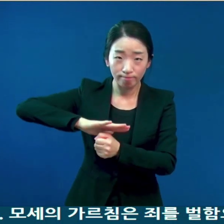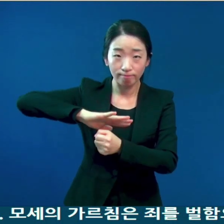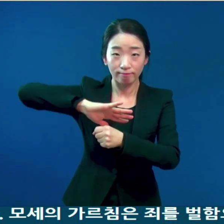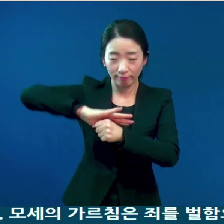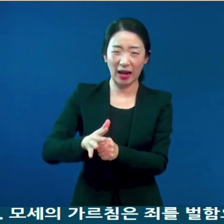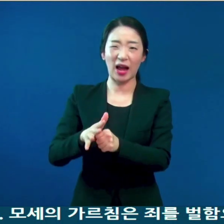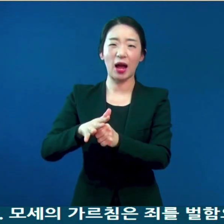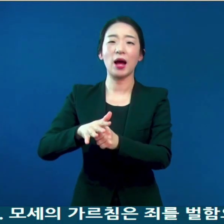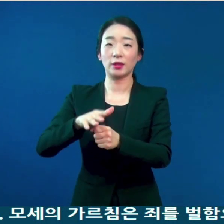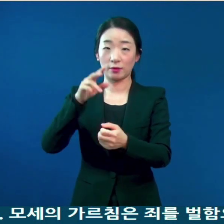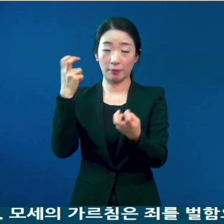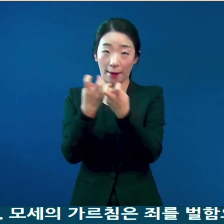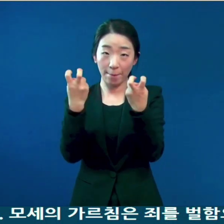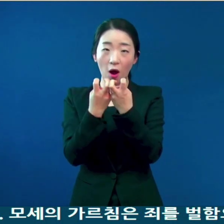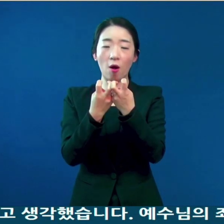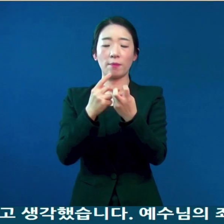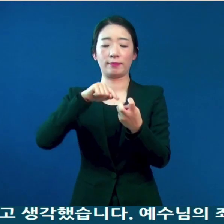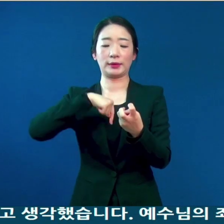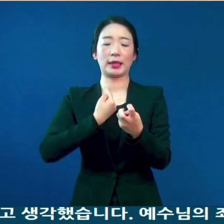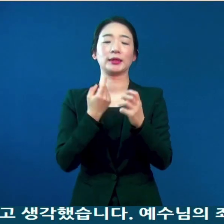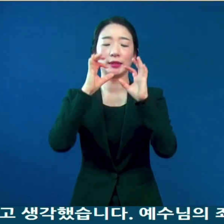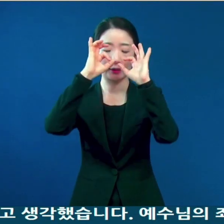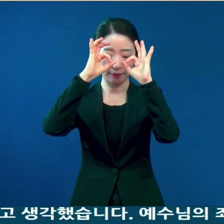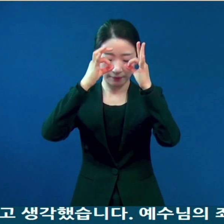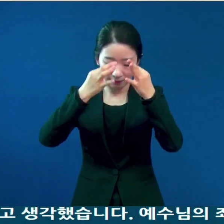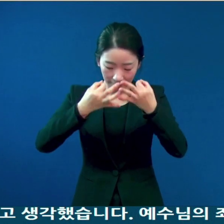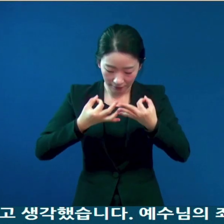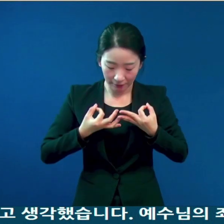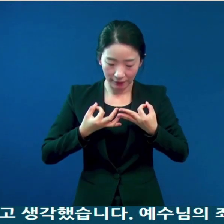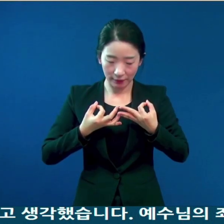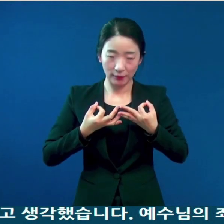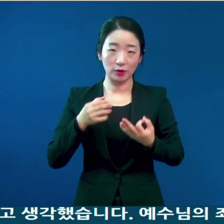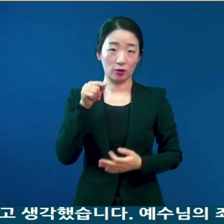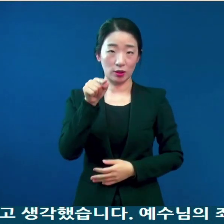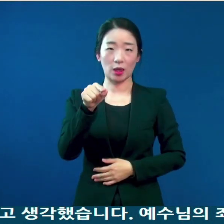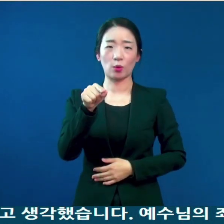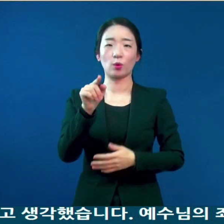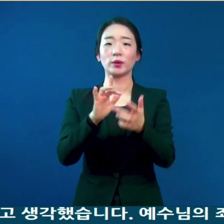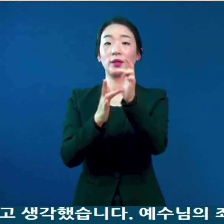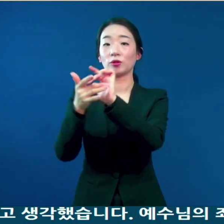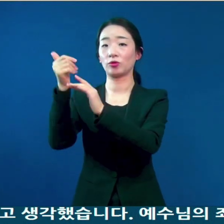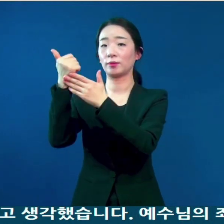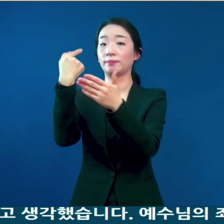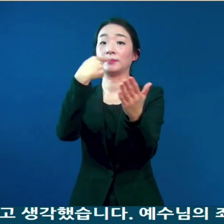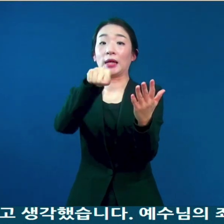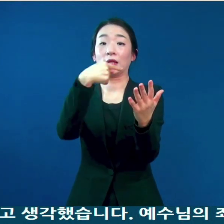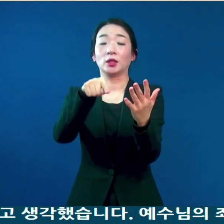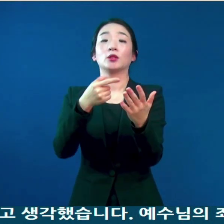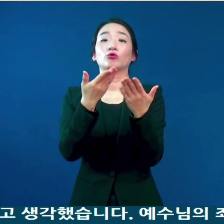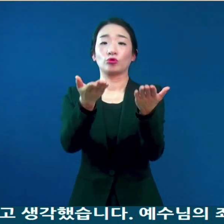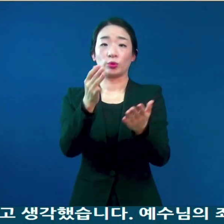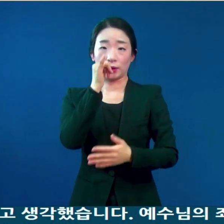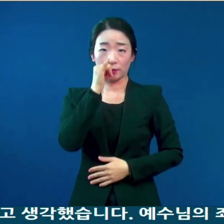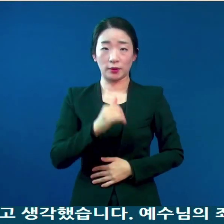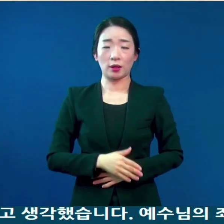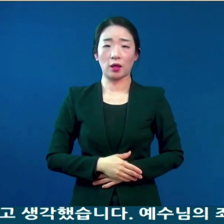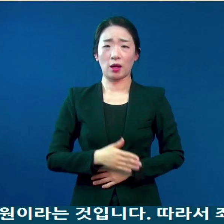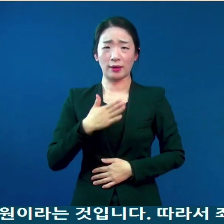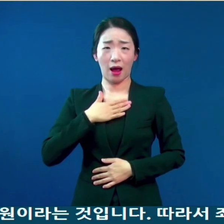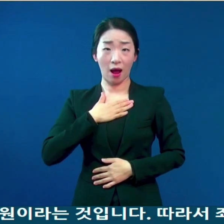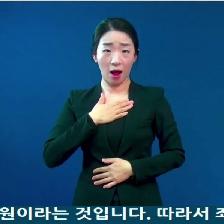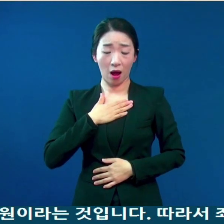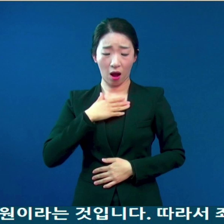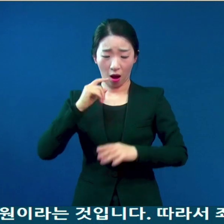자신을 돌보는 것이라고 예수님께서 가르쳐 주시는 겁니다. 나를 돌아보면 범죄한 사실